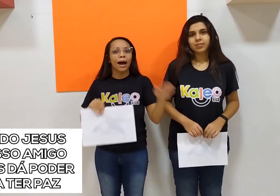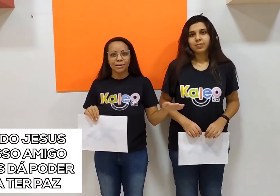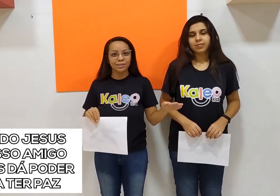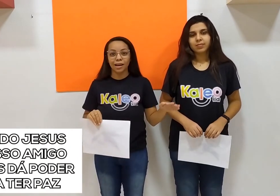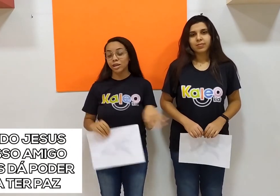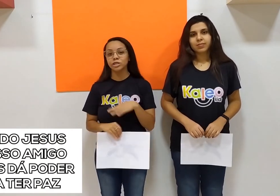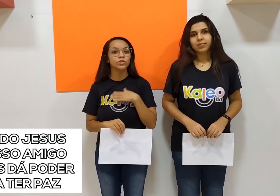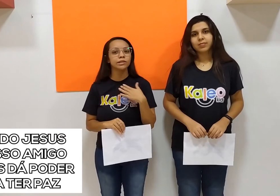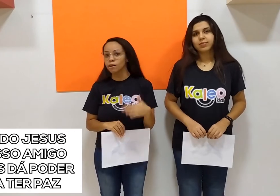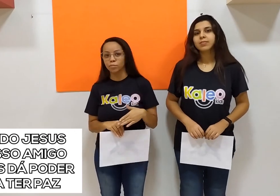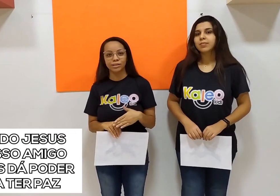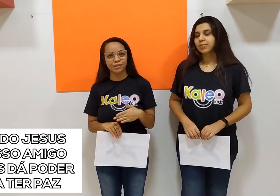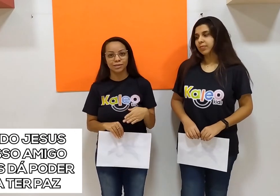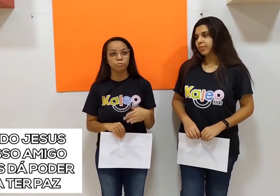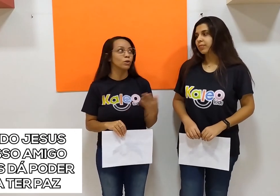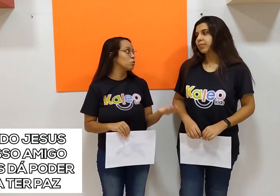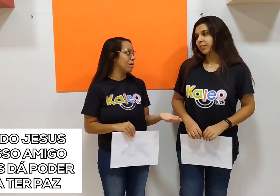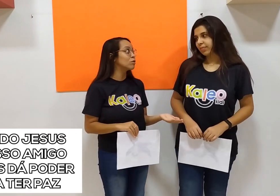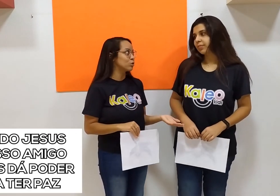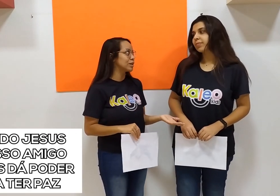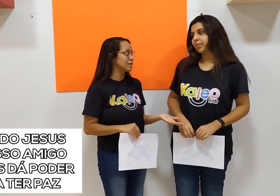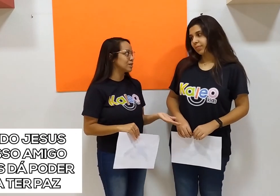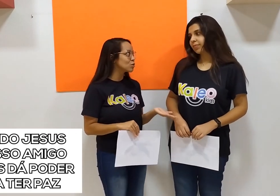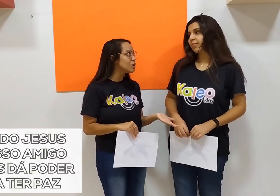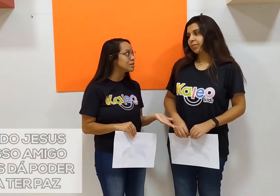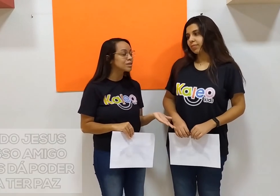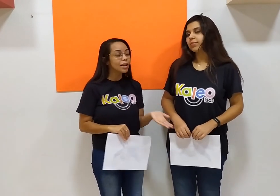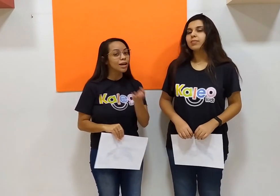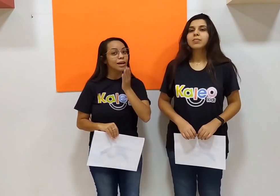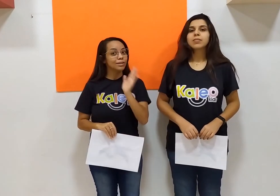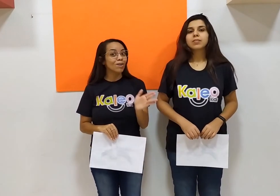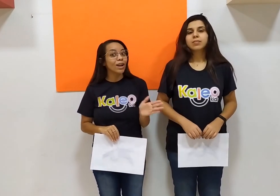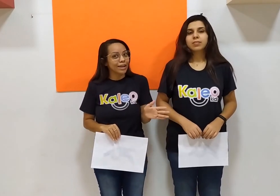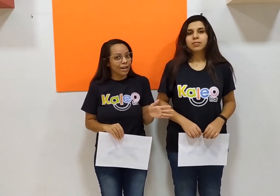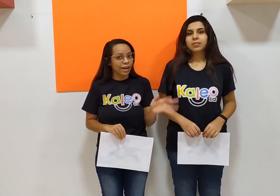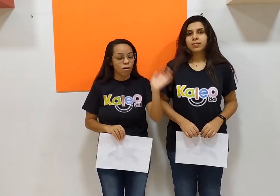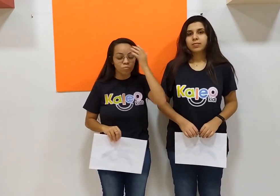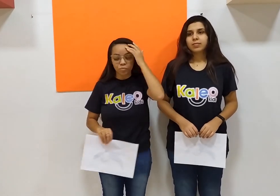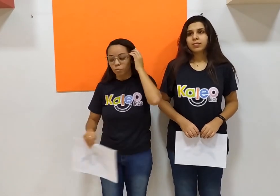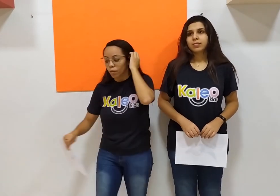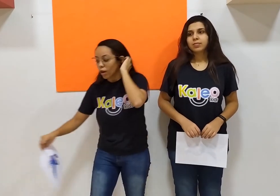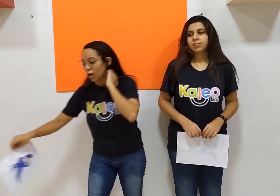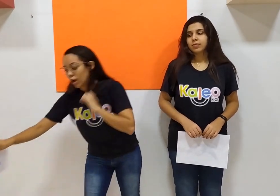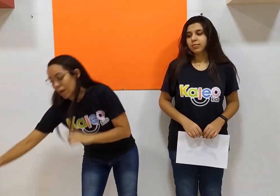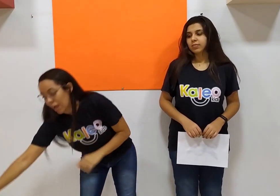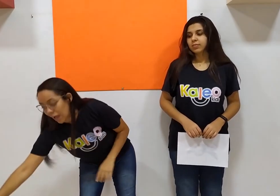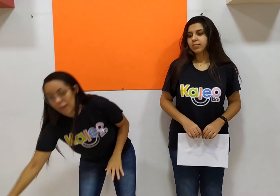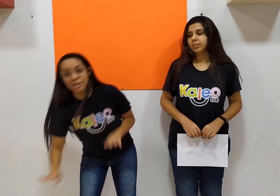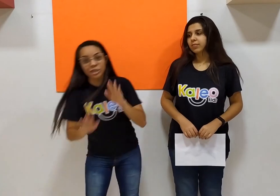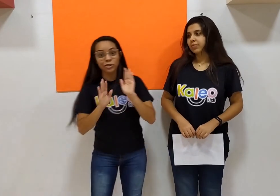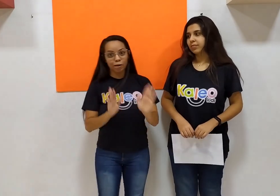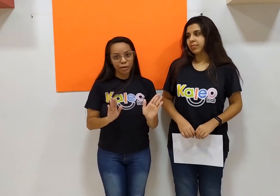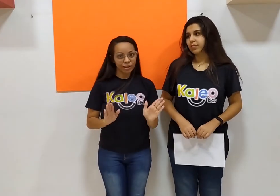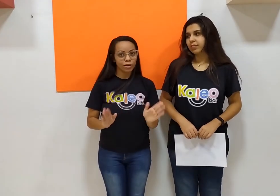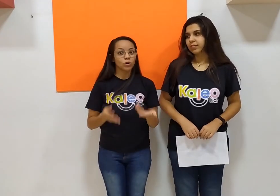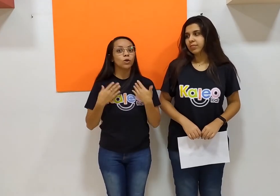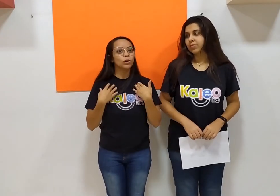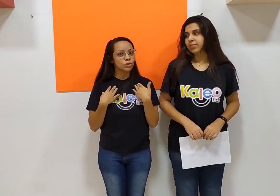paz. A gente não precisa se preocupar com todas essas coisas. Então, olha que legal. A gente já aprendeu que quando Jesus,